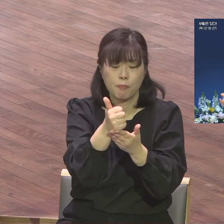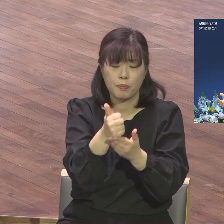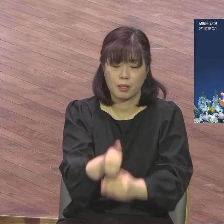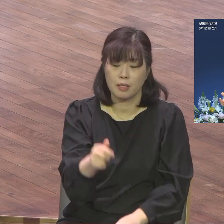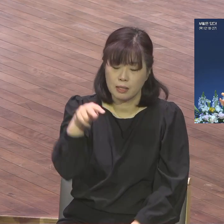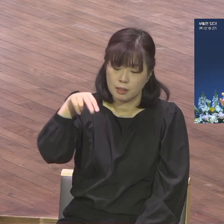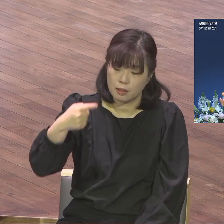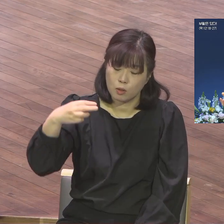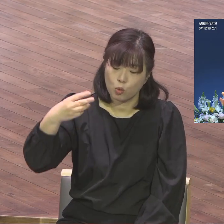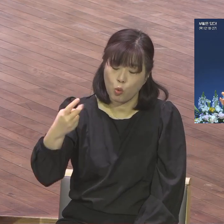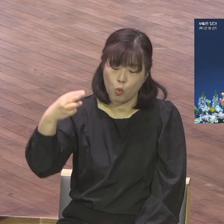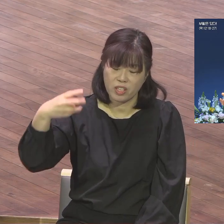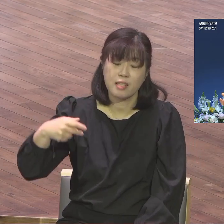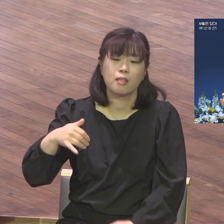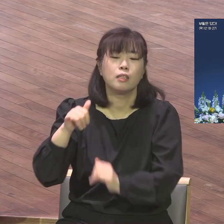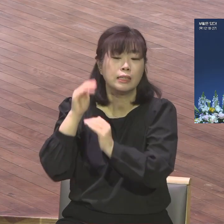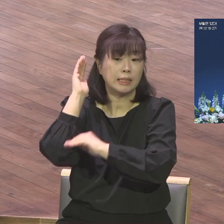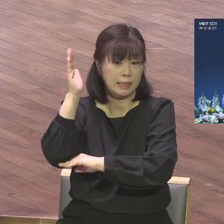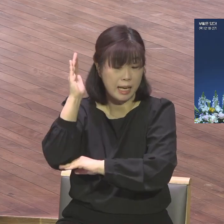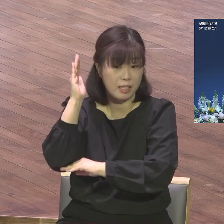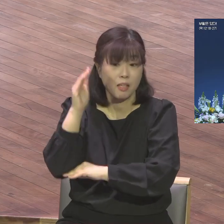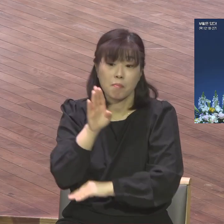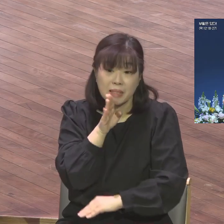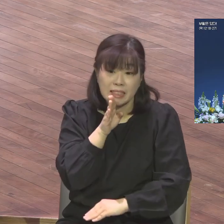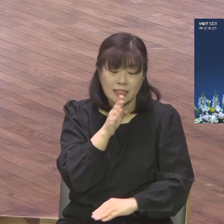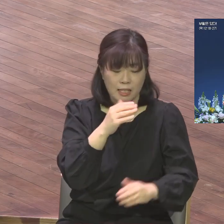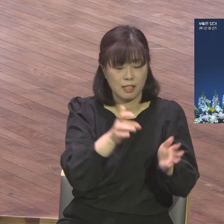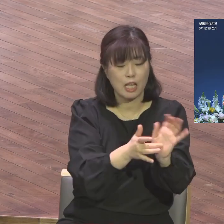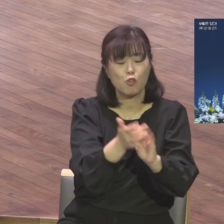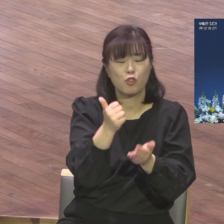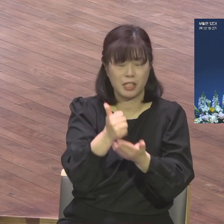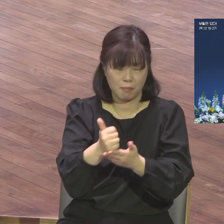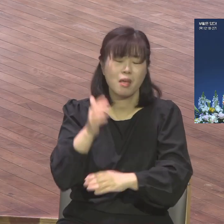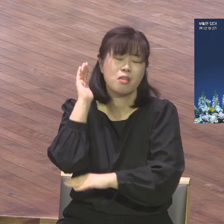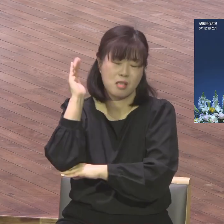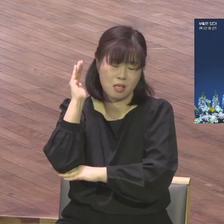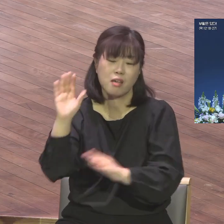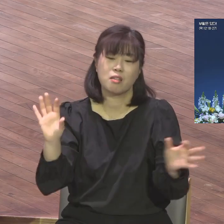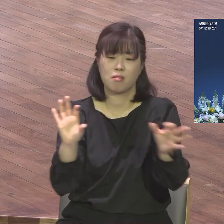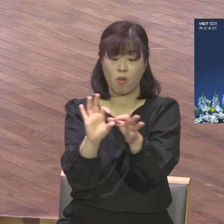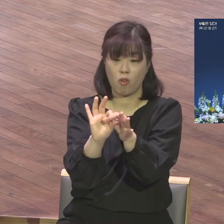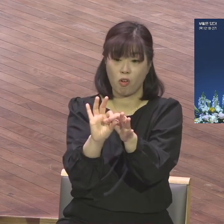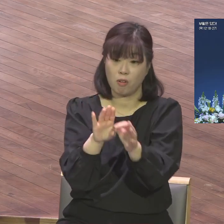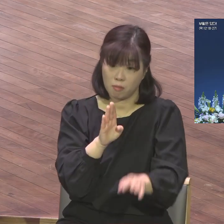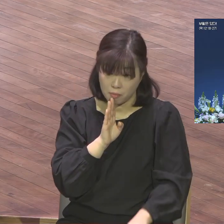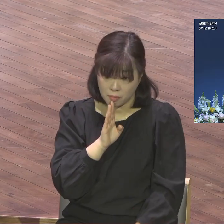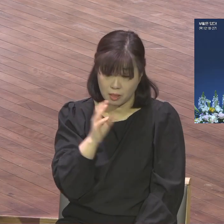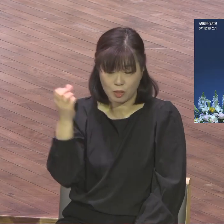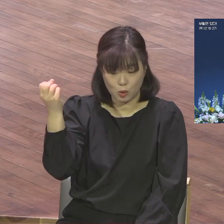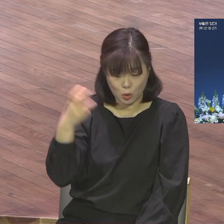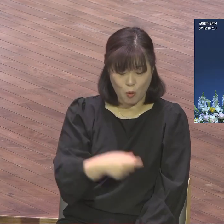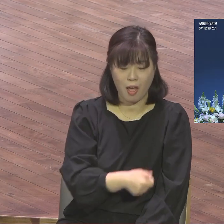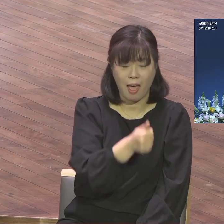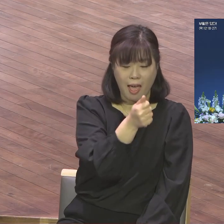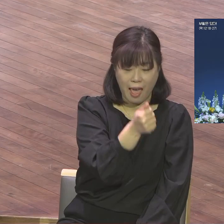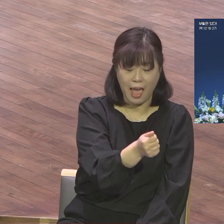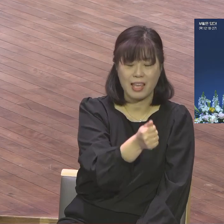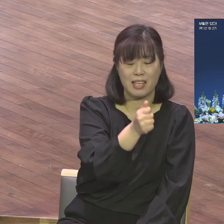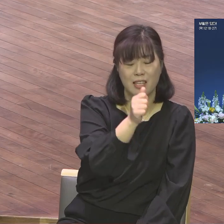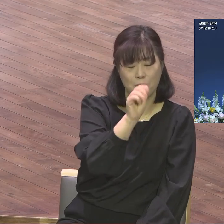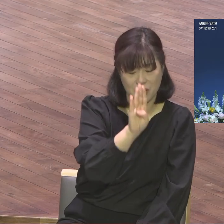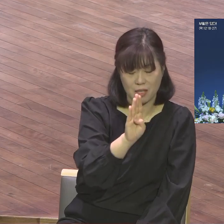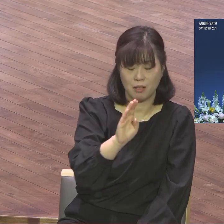이게 역사잖아요. 절의 중도 이 역사 속에 있어요. 계산하 오늘 며칠이에요? 예수님이 이 땅에 인류를 구원해 오신